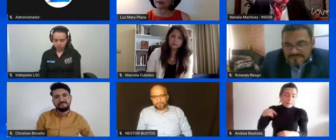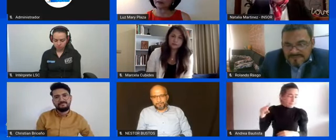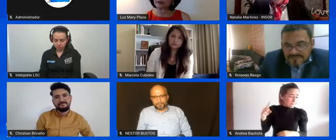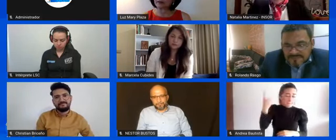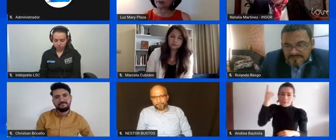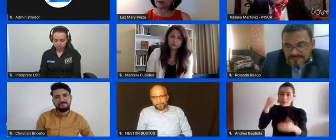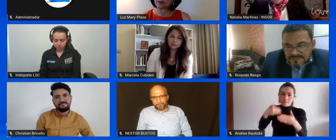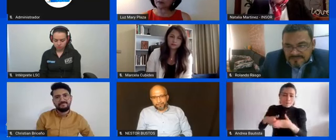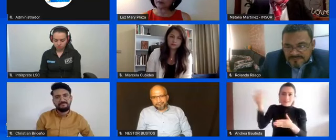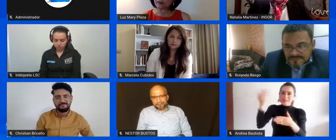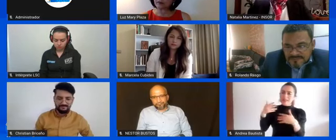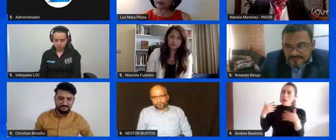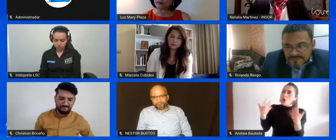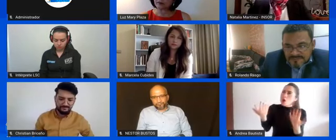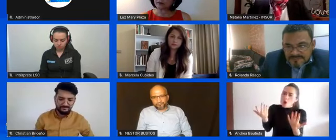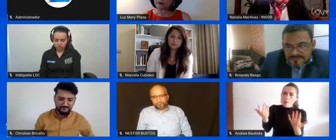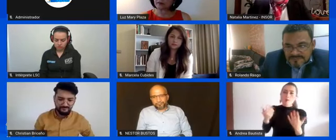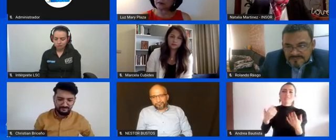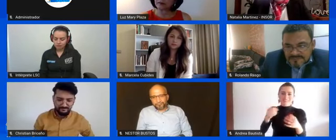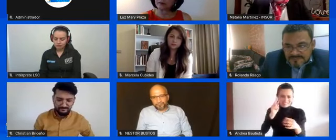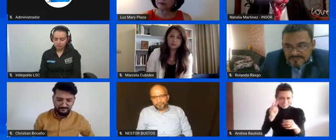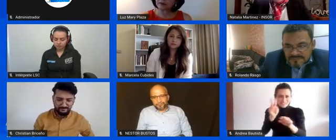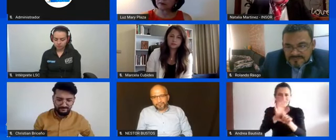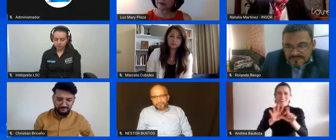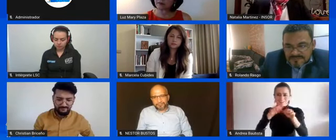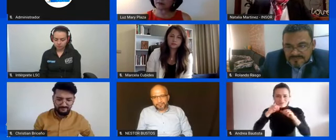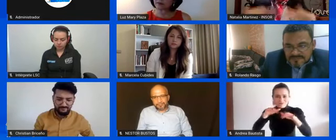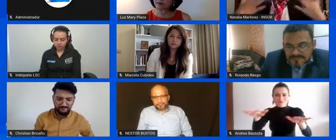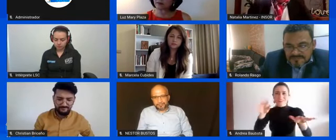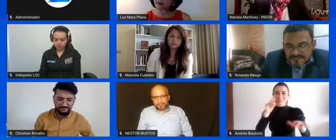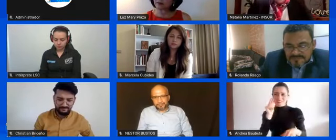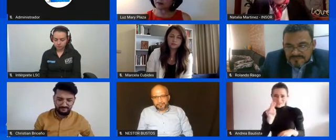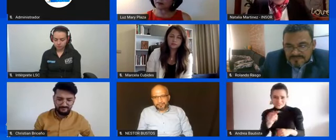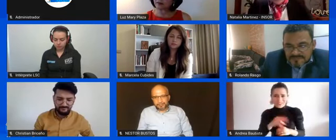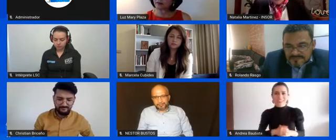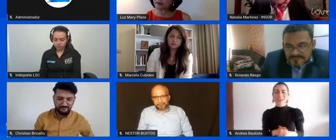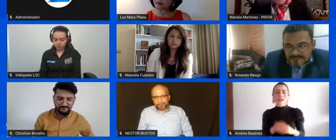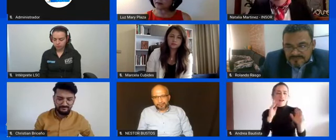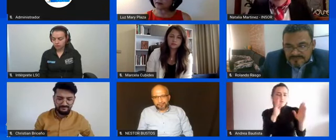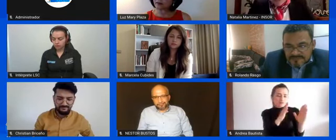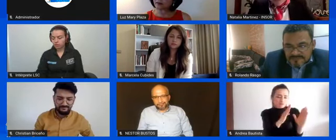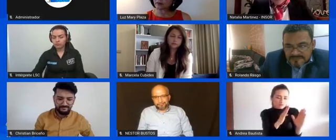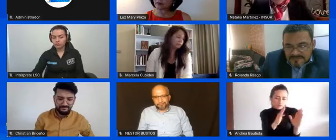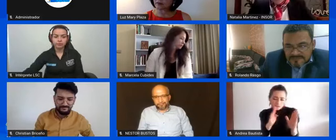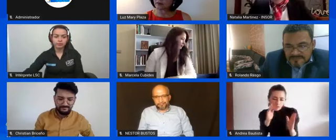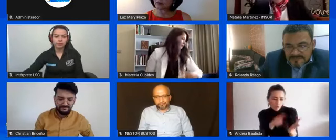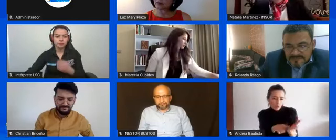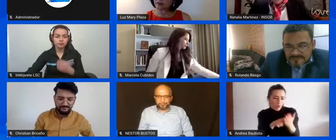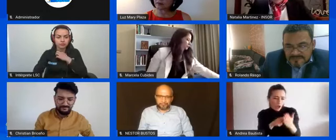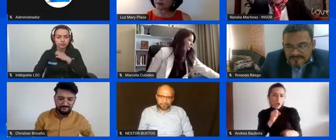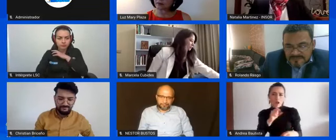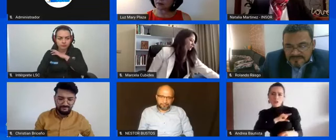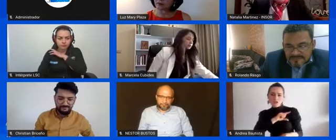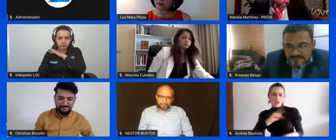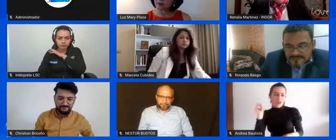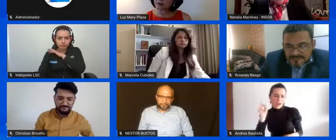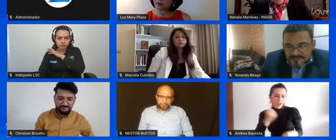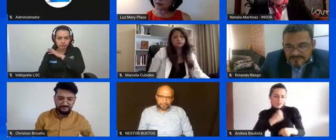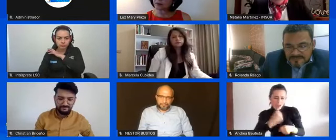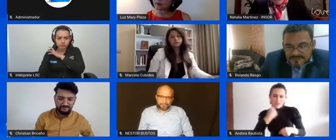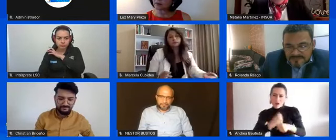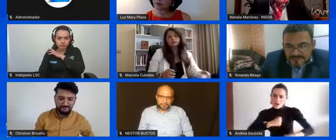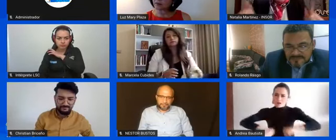instituto, con un resumen de ese trabajo que se ha hecho por parte del INSOR. Ahí pudimos